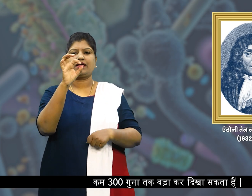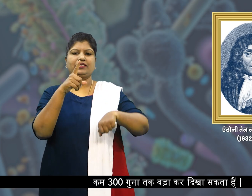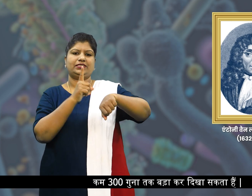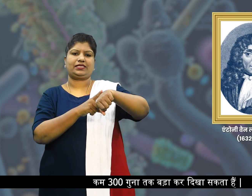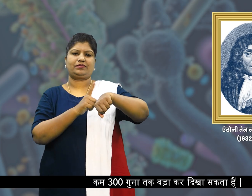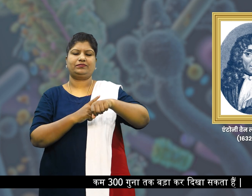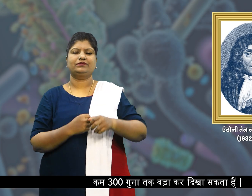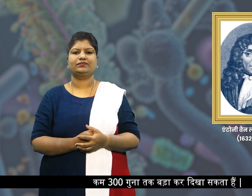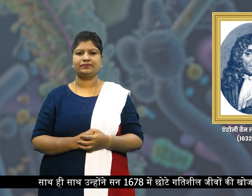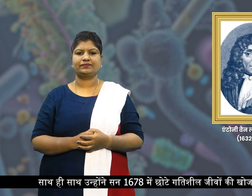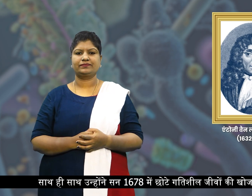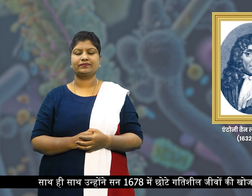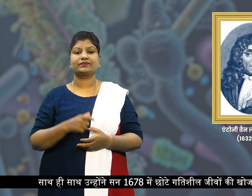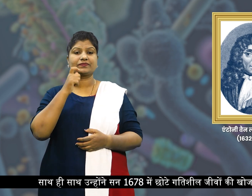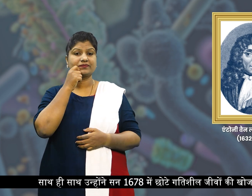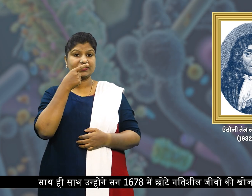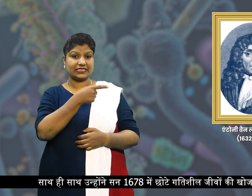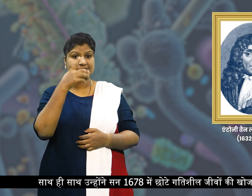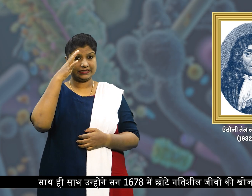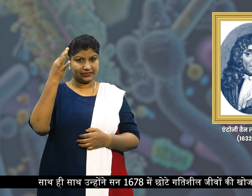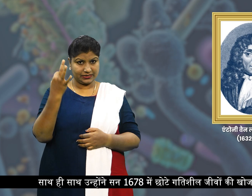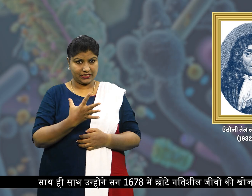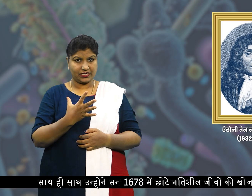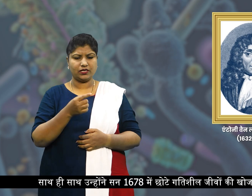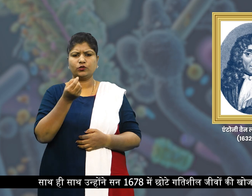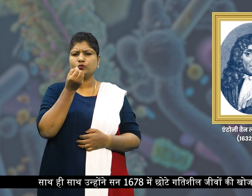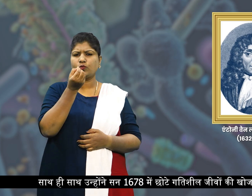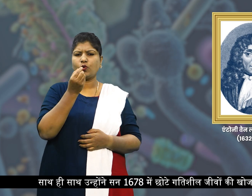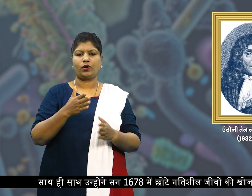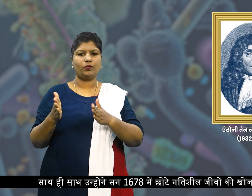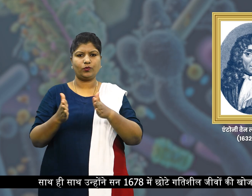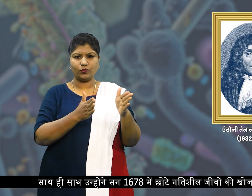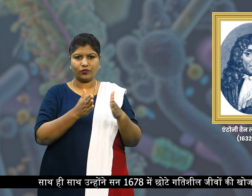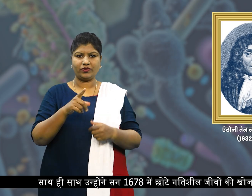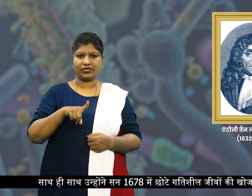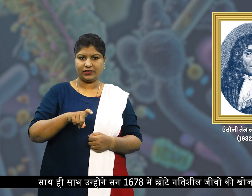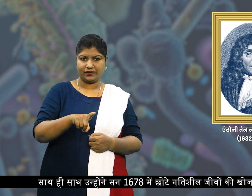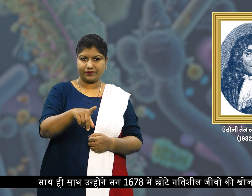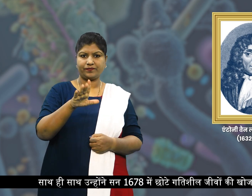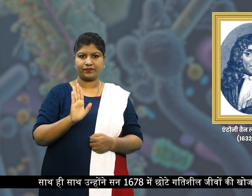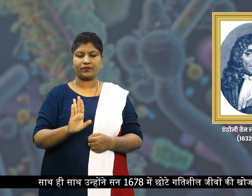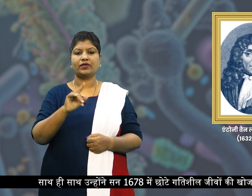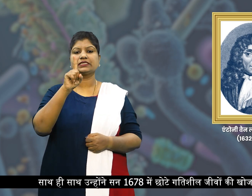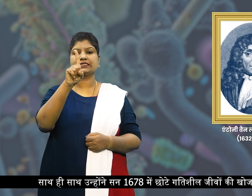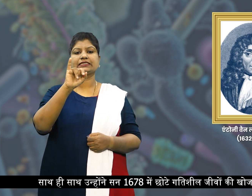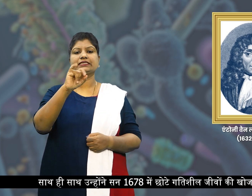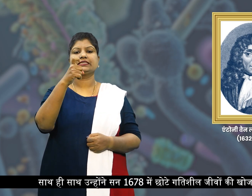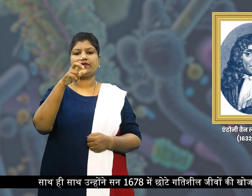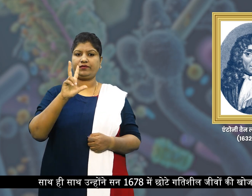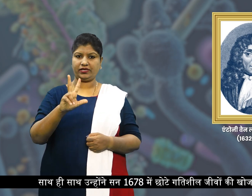है। साथ ही साथ उन्होंने सन 1678 में छोटे गतिशील जीवों के खोज को और